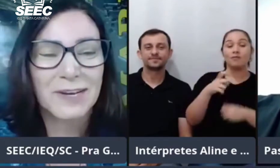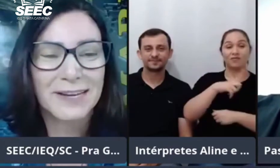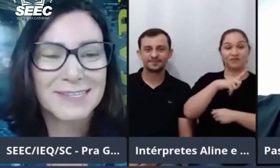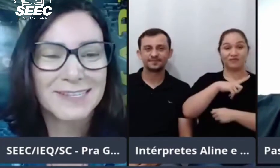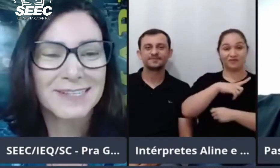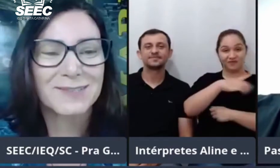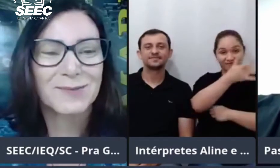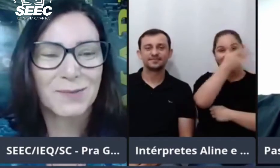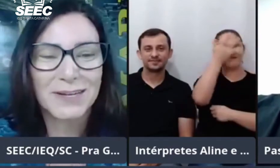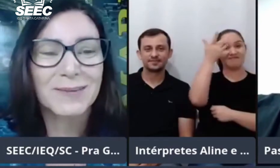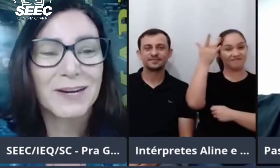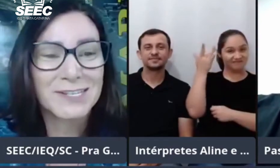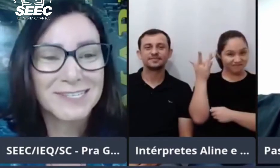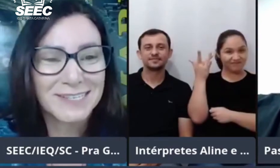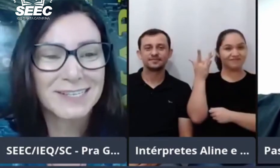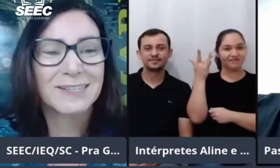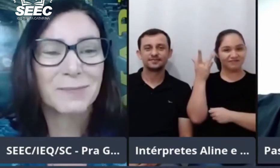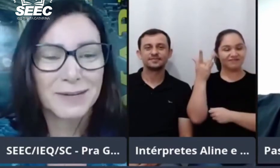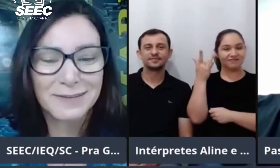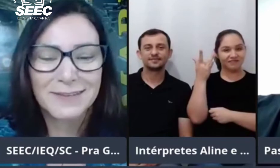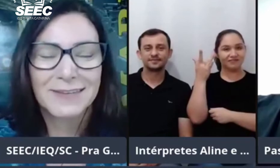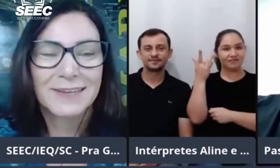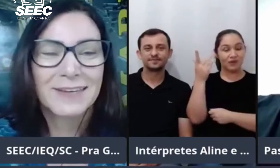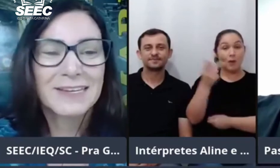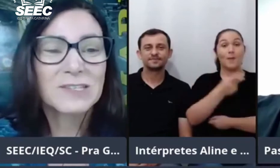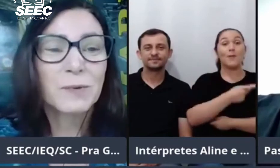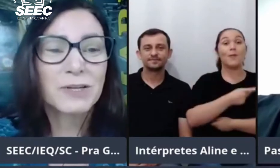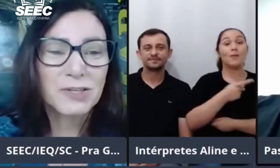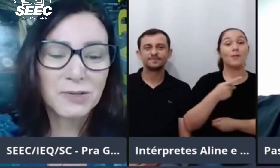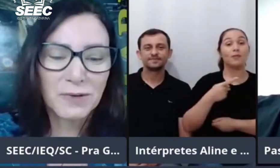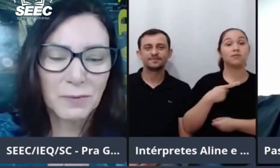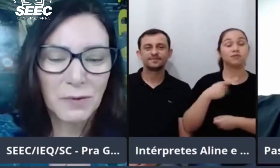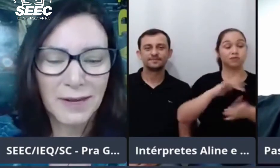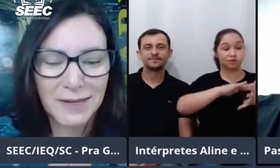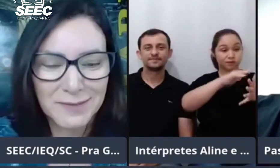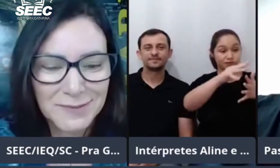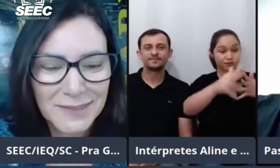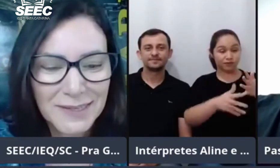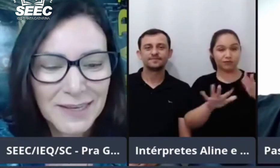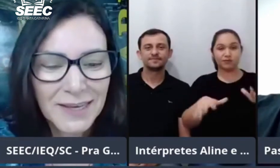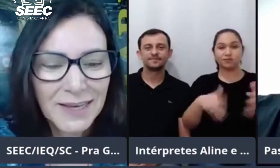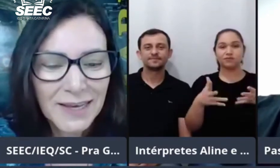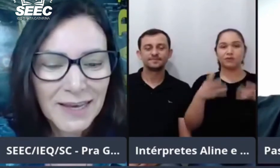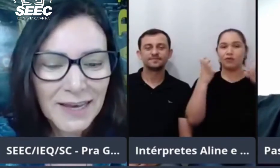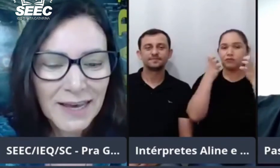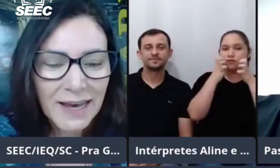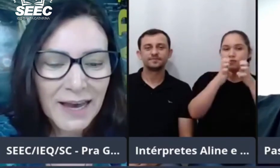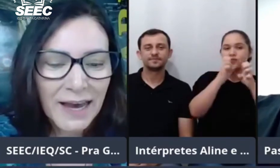Nos locais certos, com a linguagem certa, para expandir o reino.